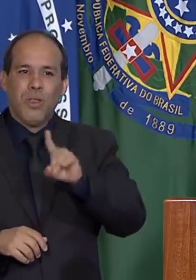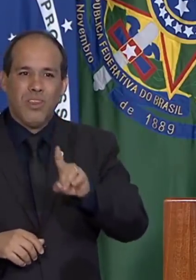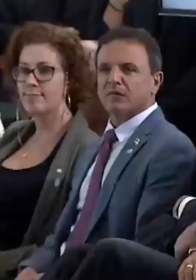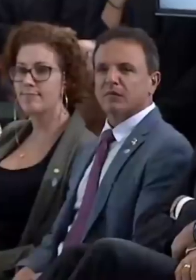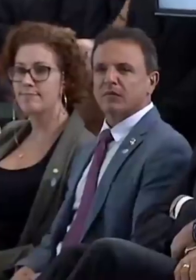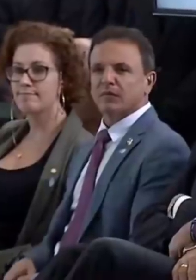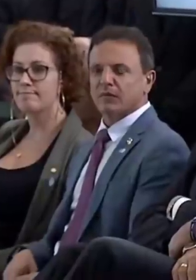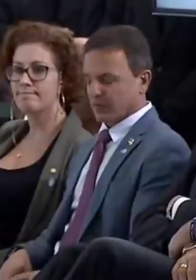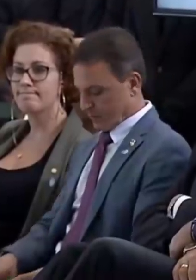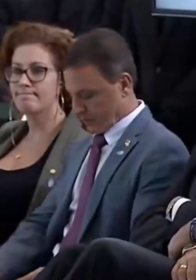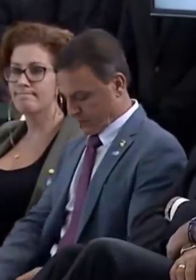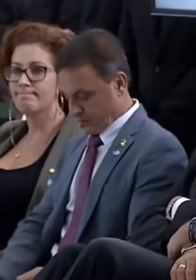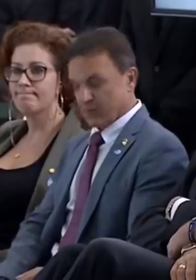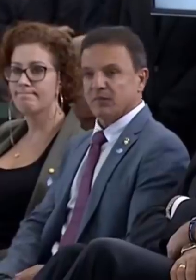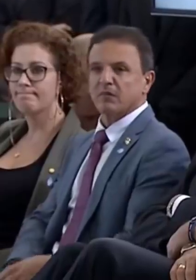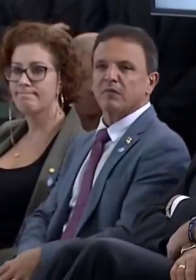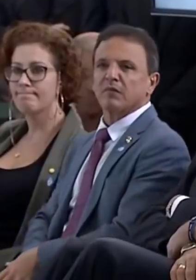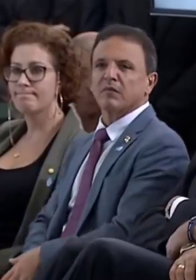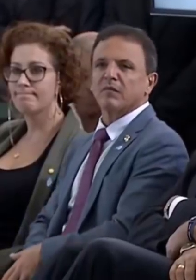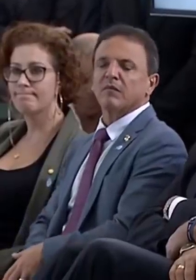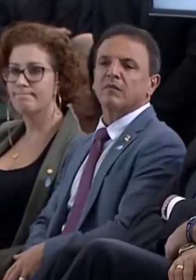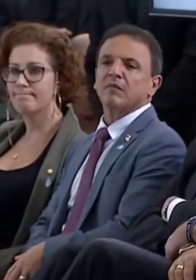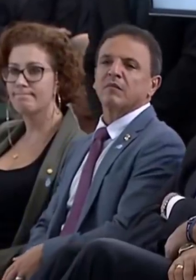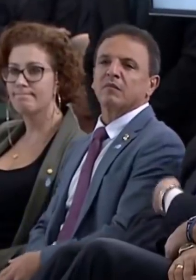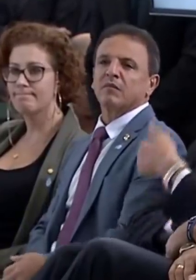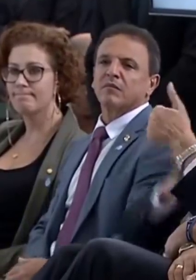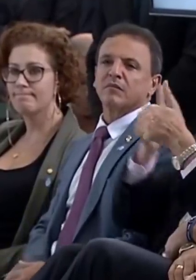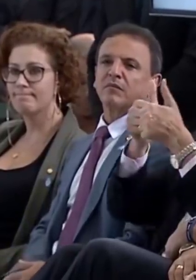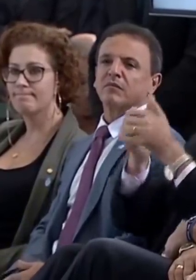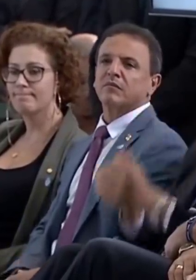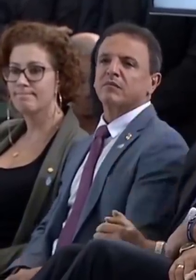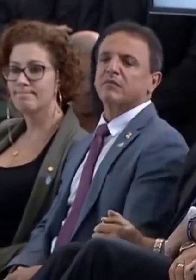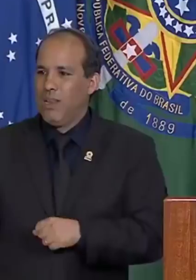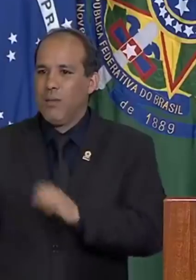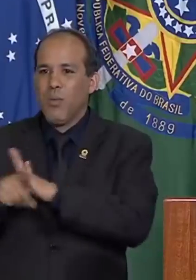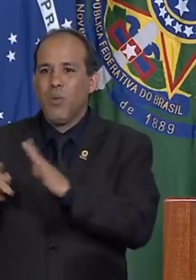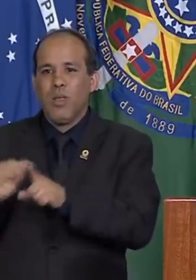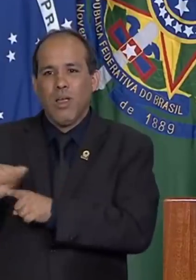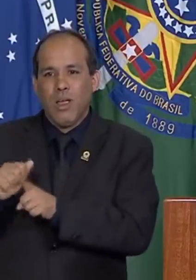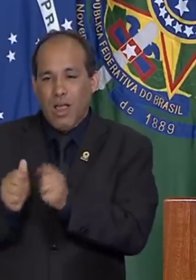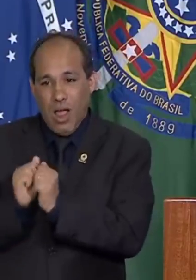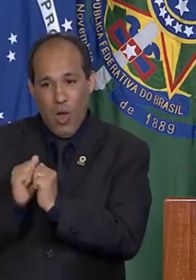passado contigo, eu plantei por uma vez 30 hectares de arroz lá em Niuaque, a barra é pesada.